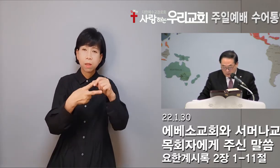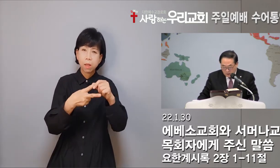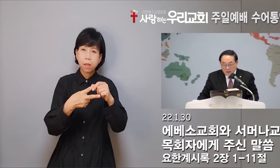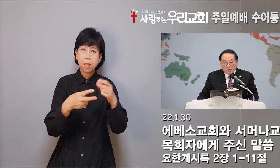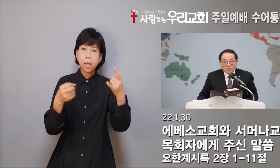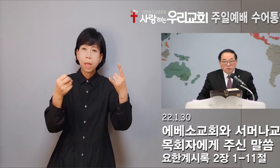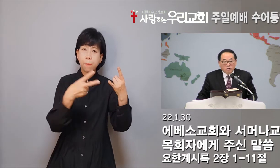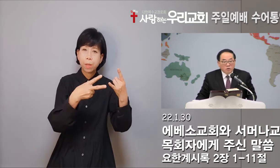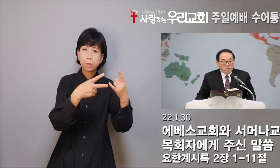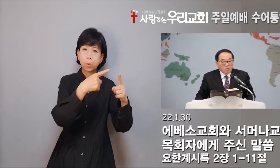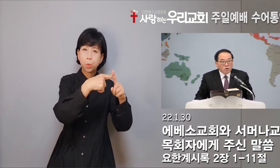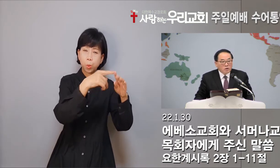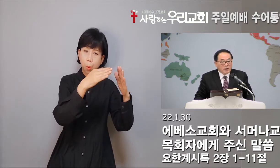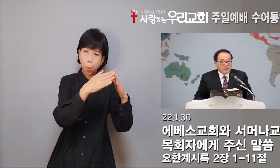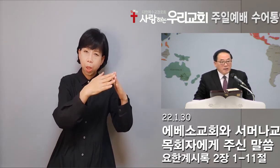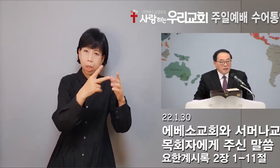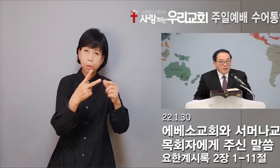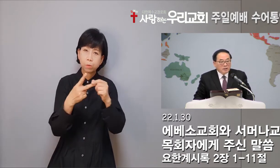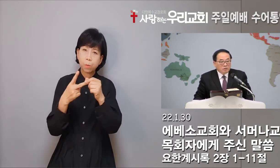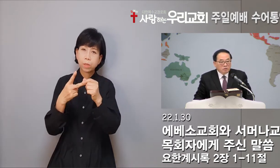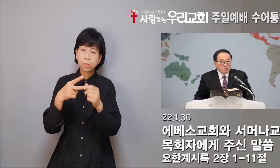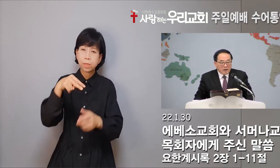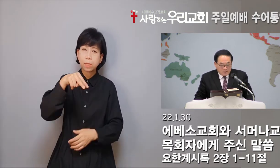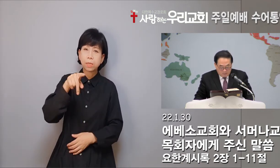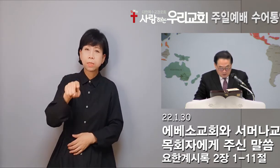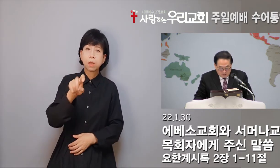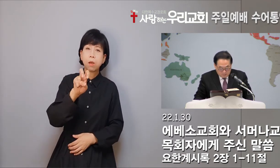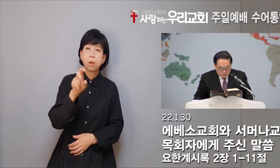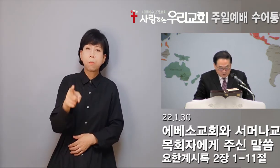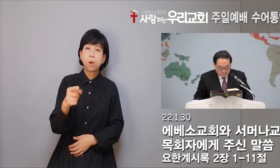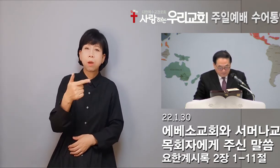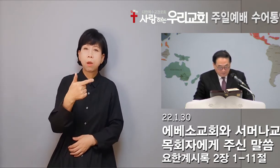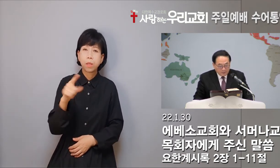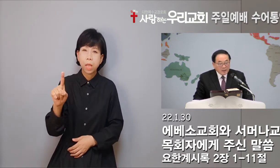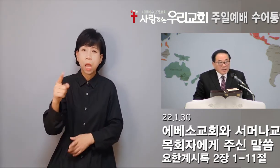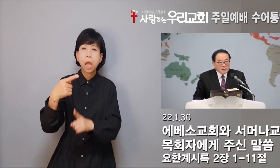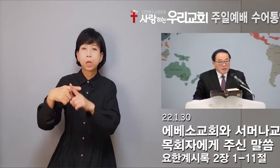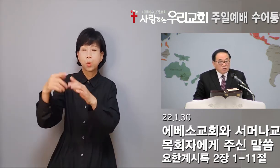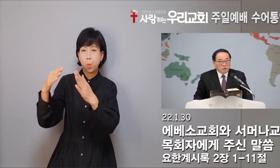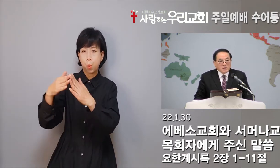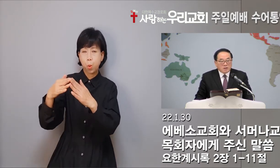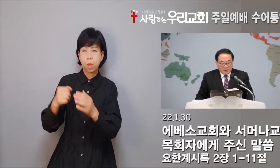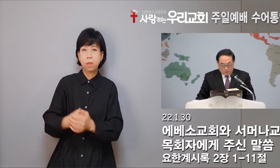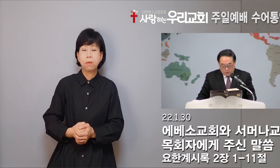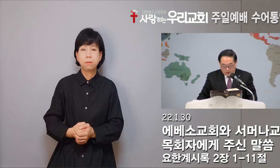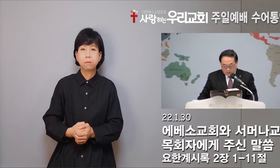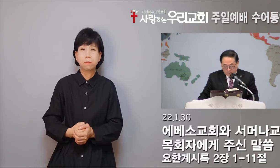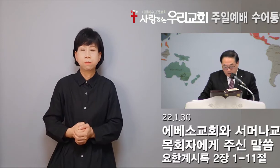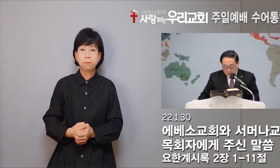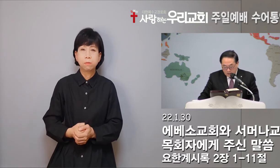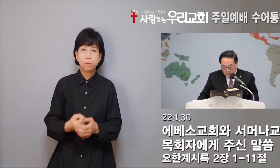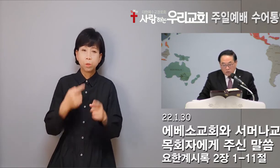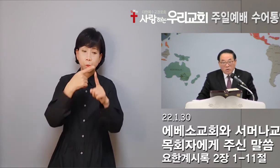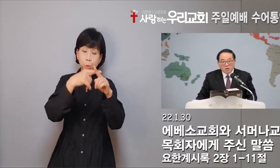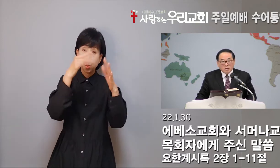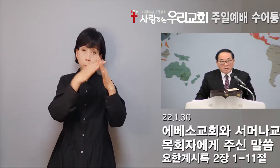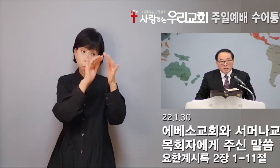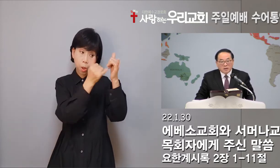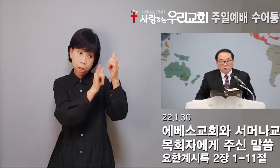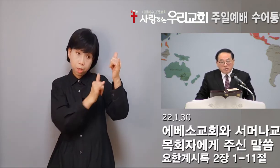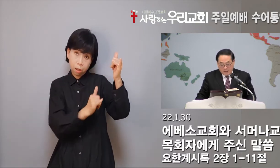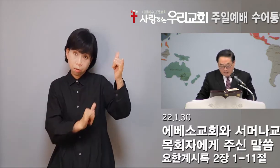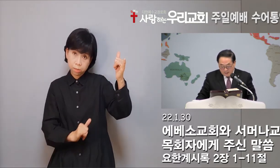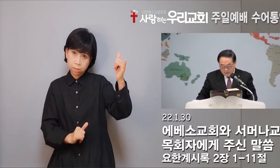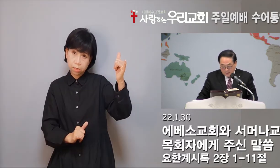서머나 교회 2교회 목회자에게 주는 말씀인 것입니다. 세속의 역사 속에서 기독교